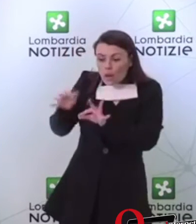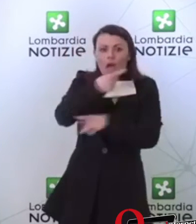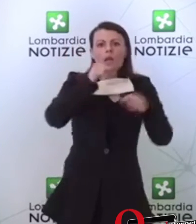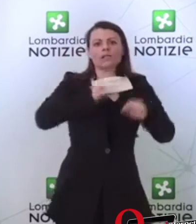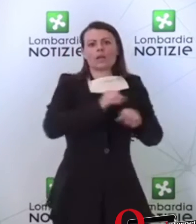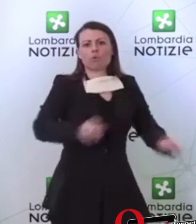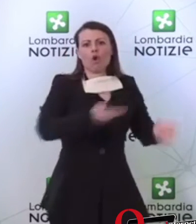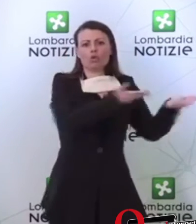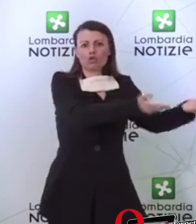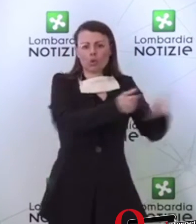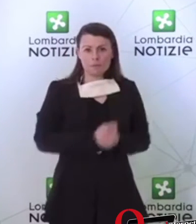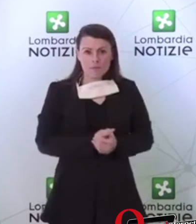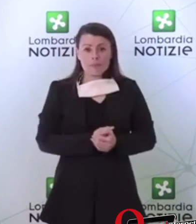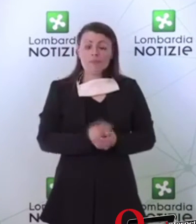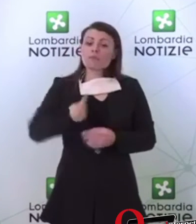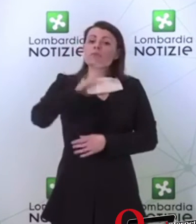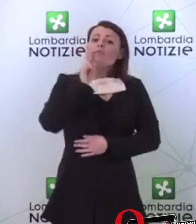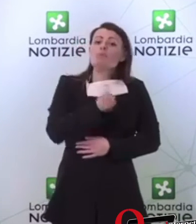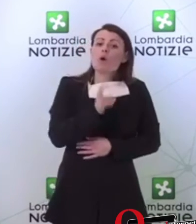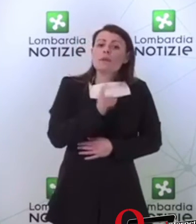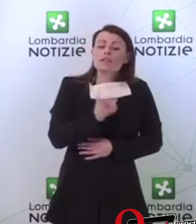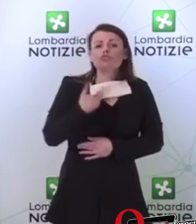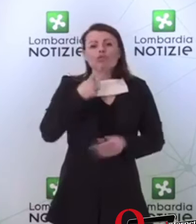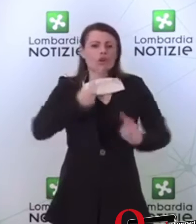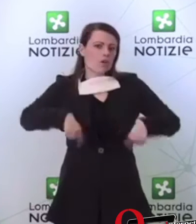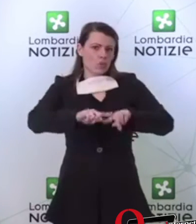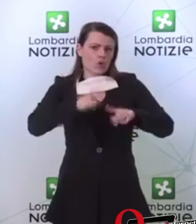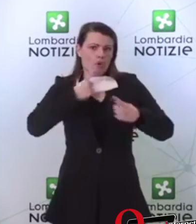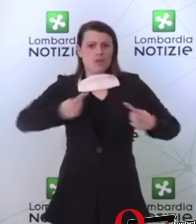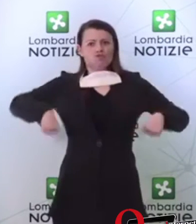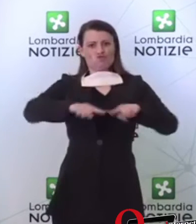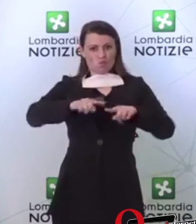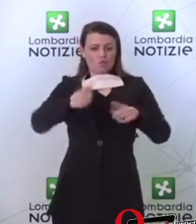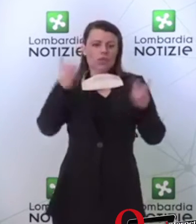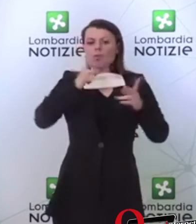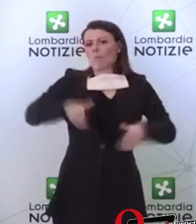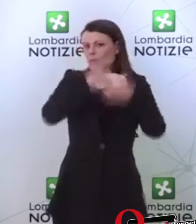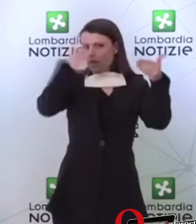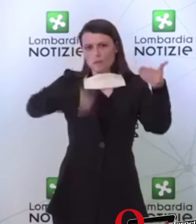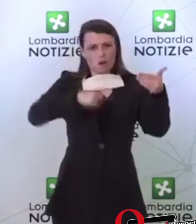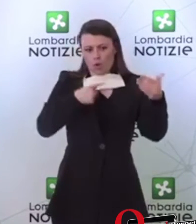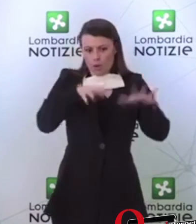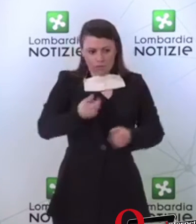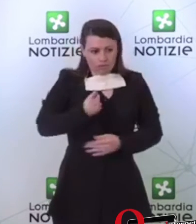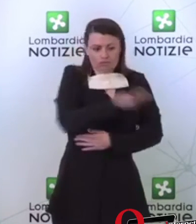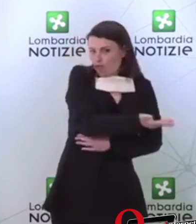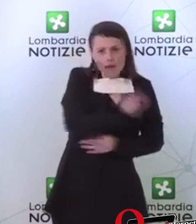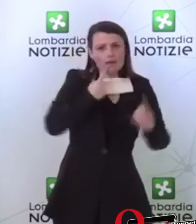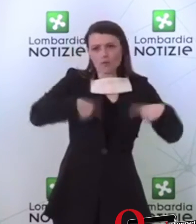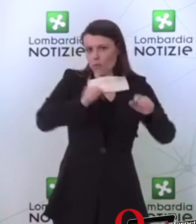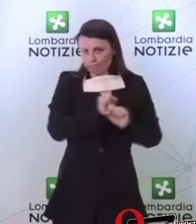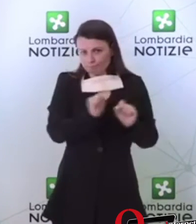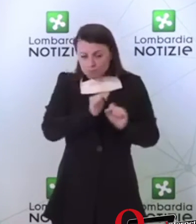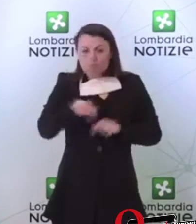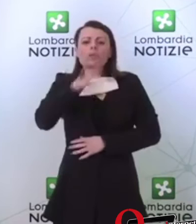nel pomeriggio avremo una riunione di giunta che non abbiamo potuto tenere questa mattina per questo impegno. Avremo oggi